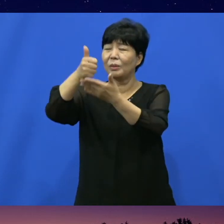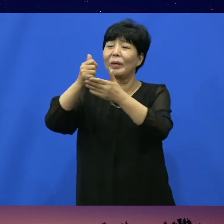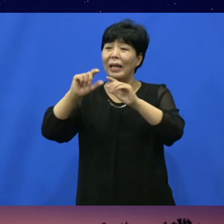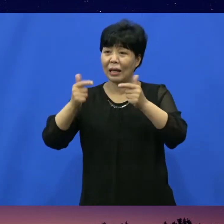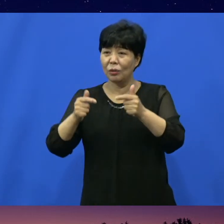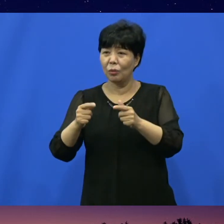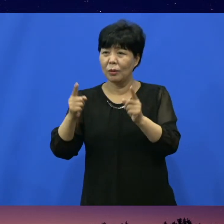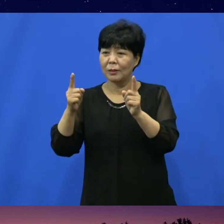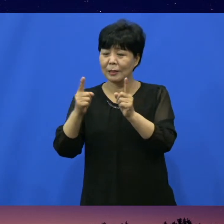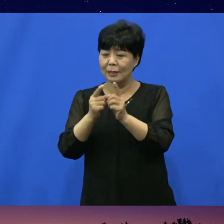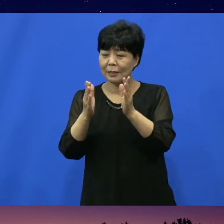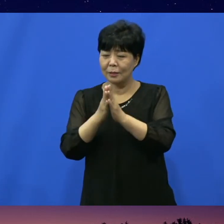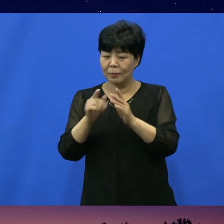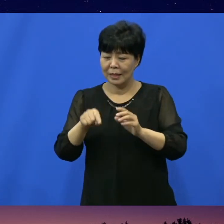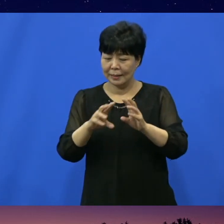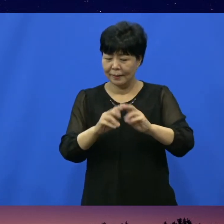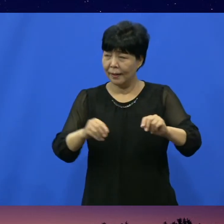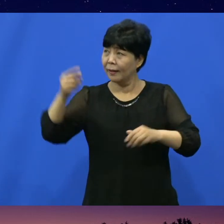거예요.